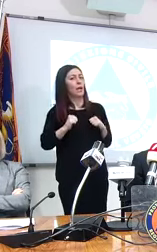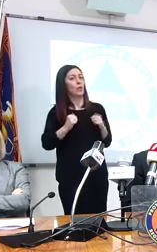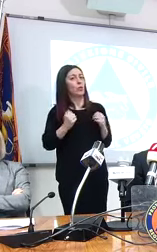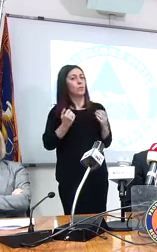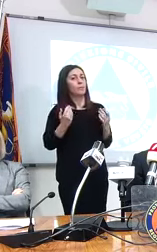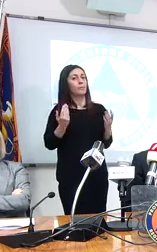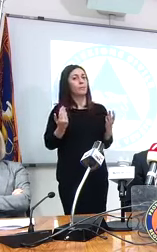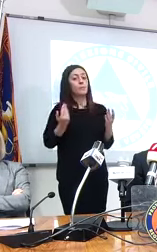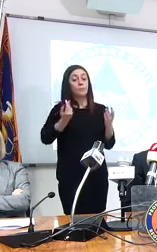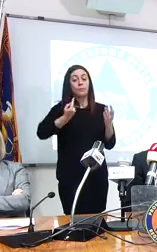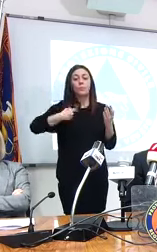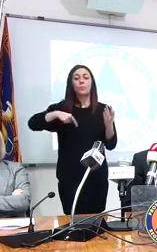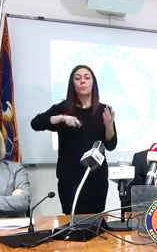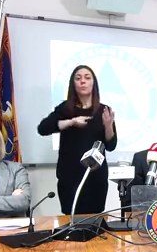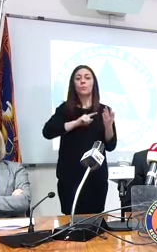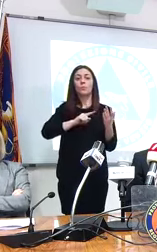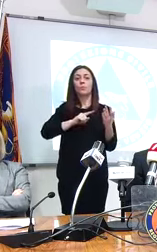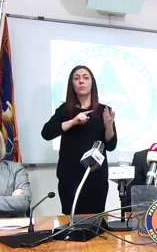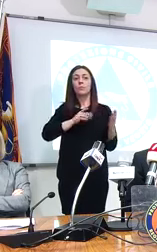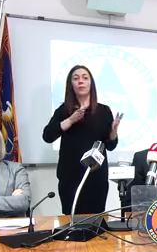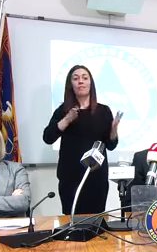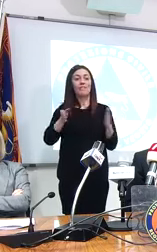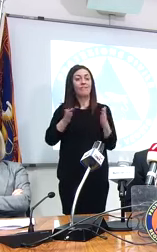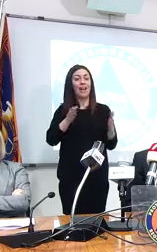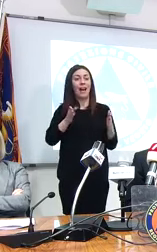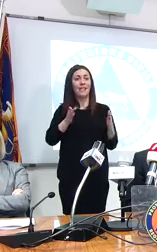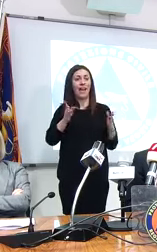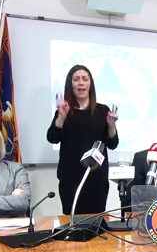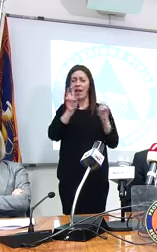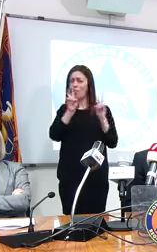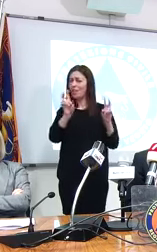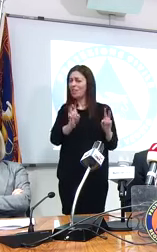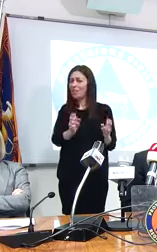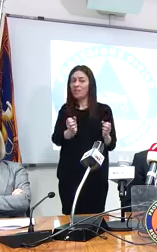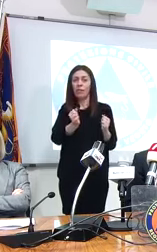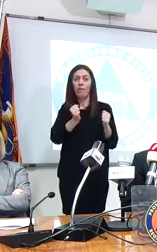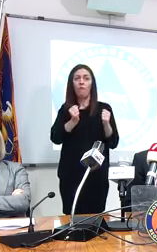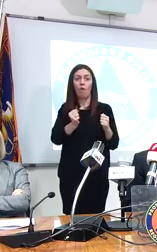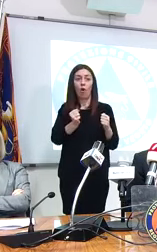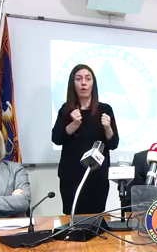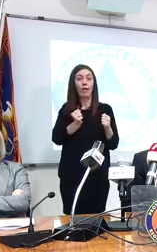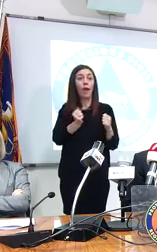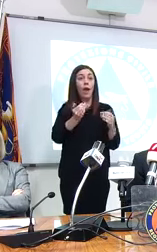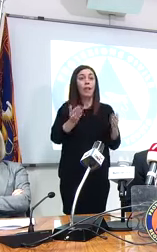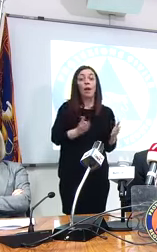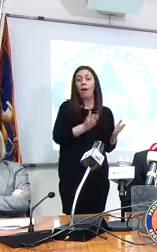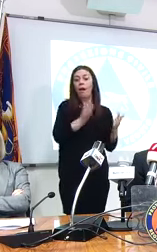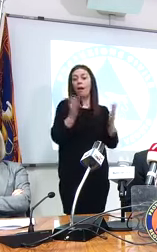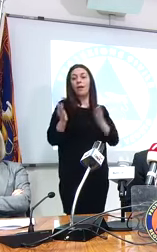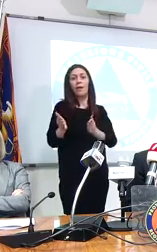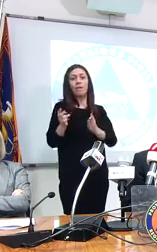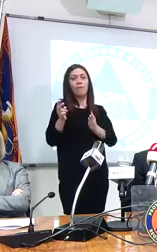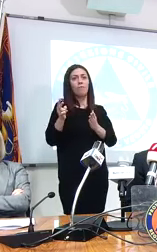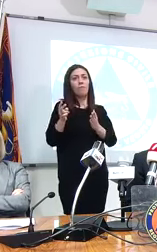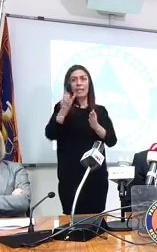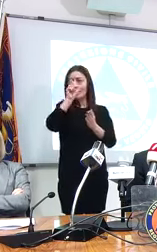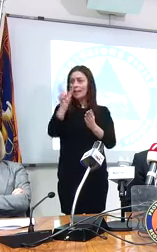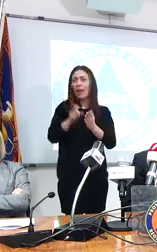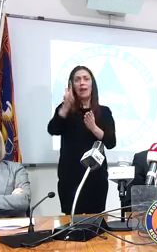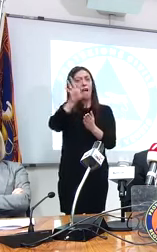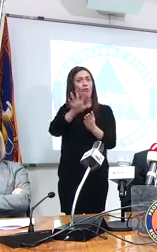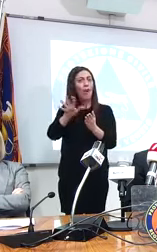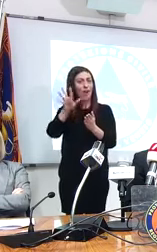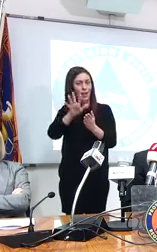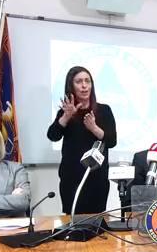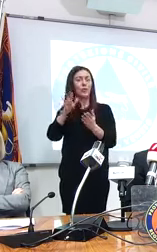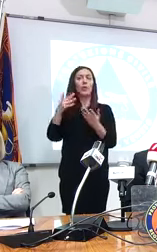siamo passati da una fase di emergenza durissima ad una fase che vede il Veneto tra le migliori situazioni in Italia.